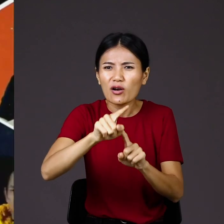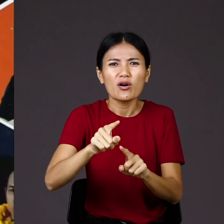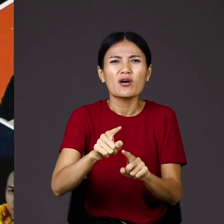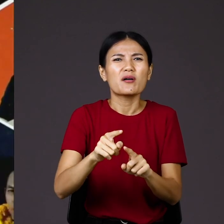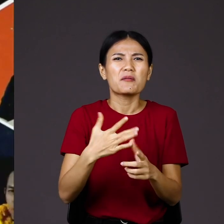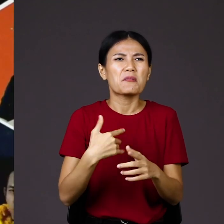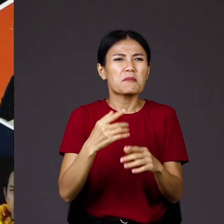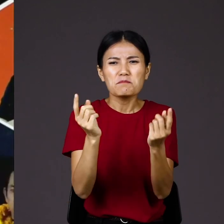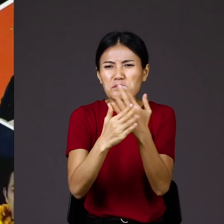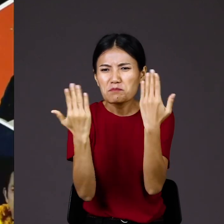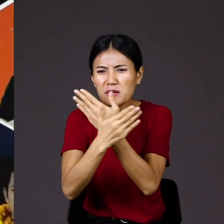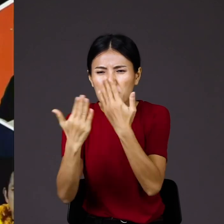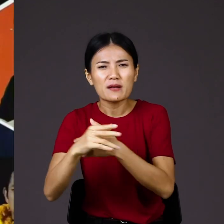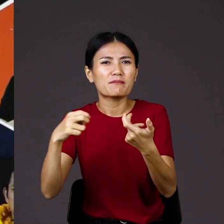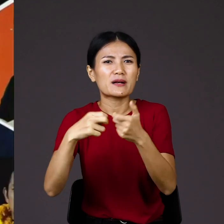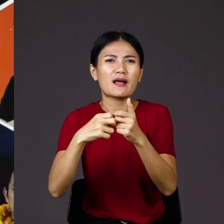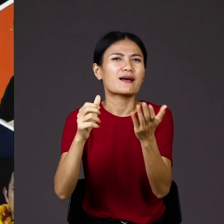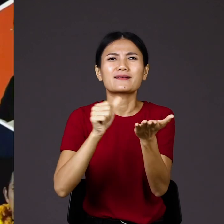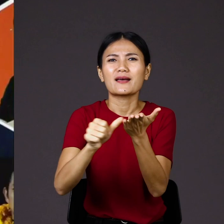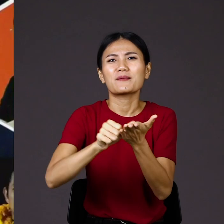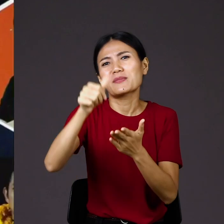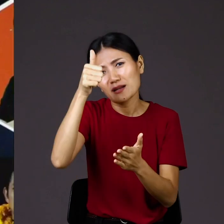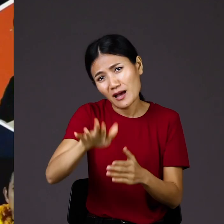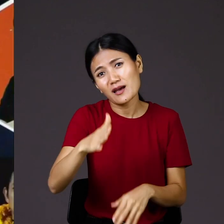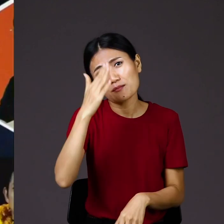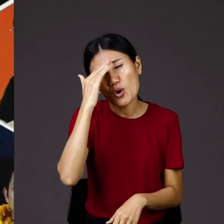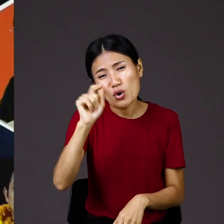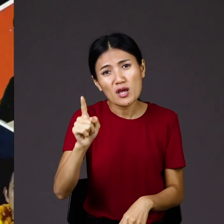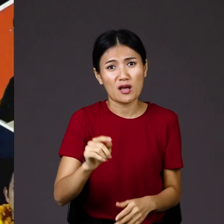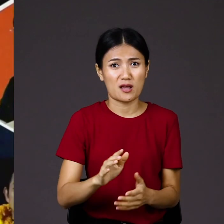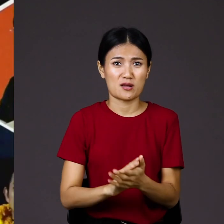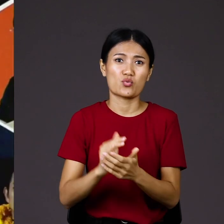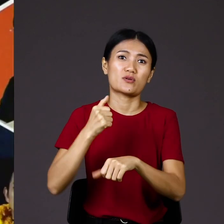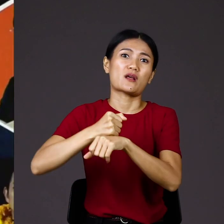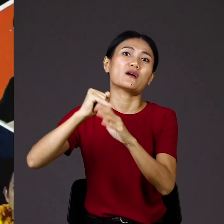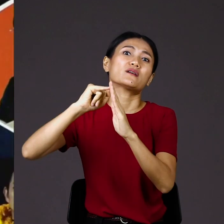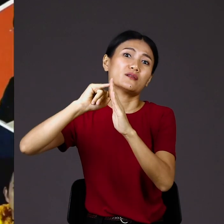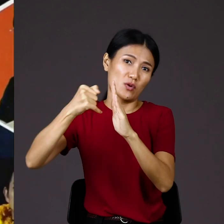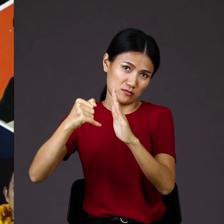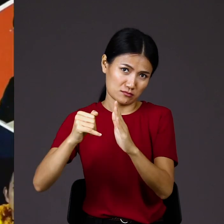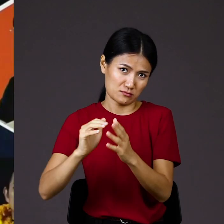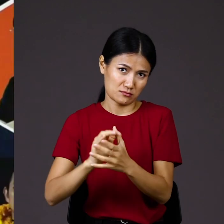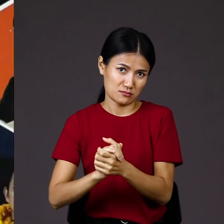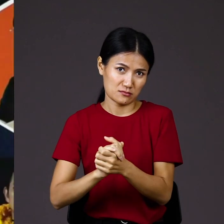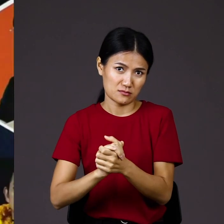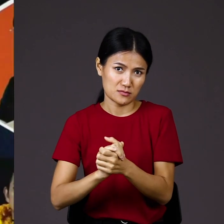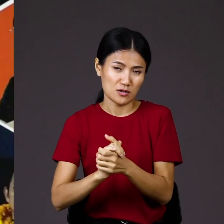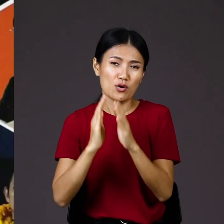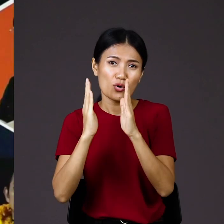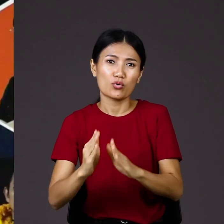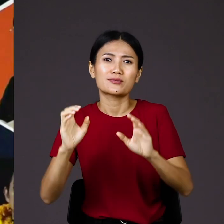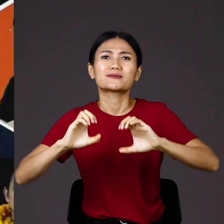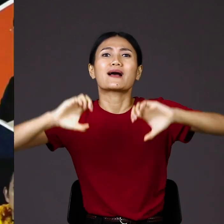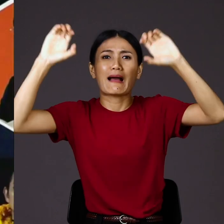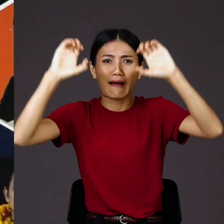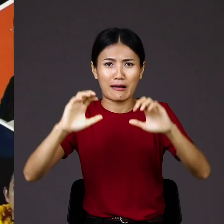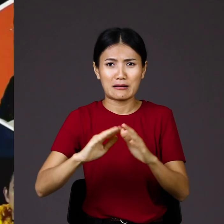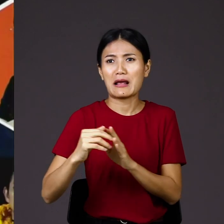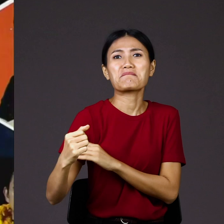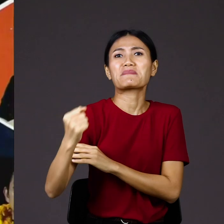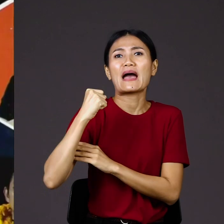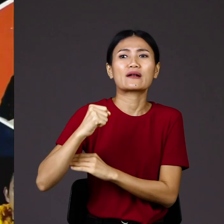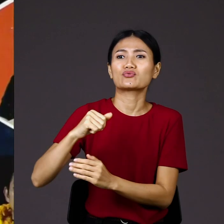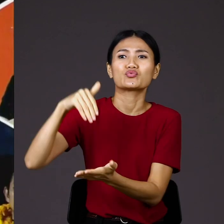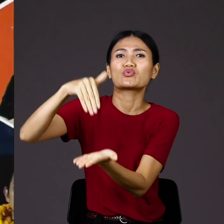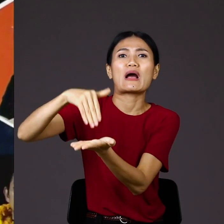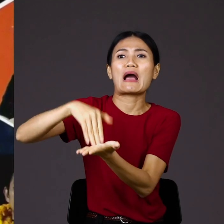จอก้างขวางคอชิ้นเบอร์เริ่มนั่นก็คือราชการส่วนภูมิภาคนั่นก็คือผู้ว่าราชการจังหวัดนั่นก็